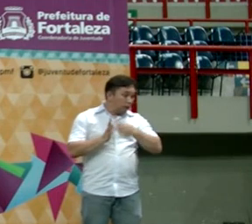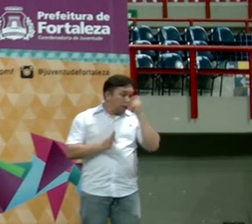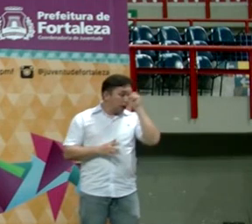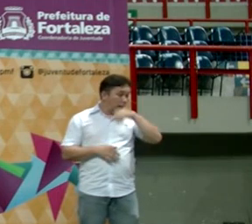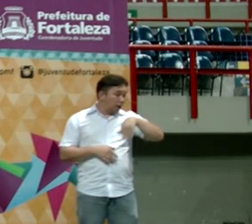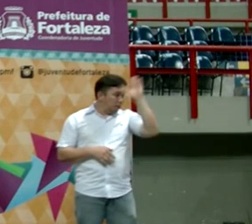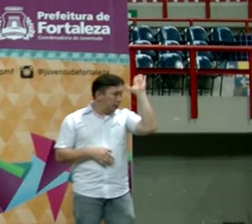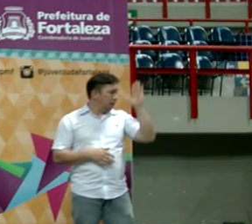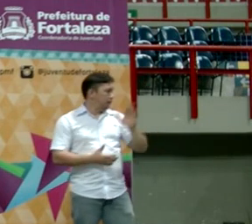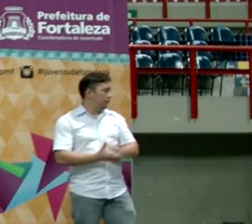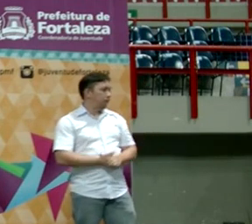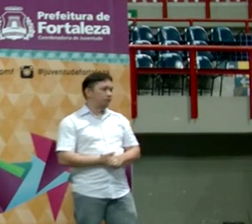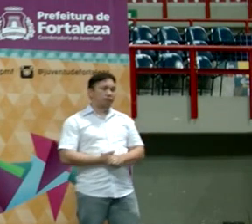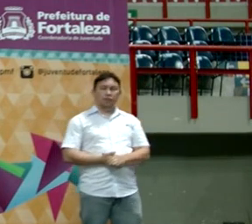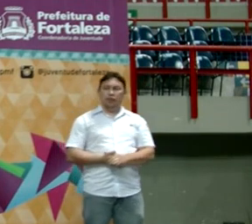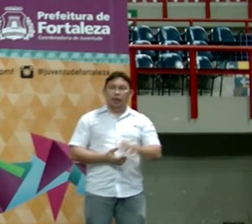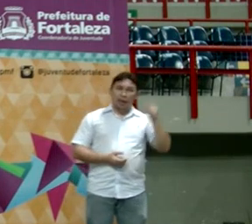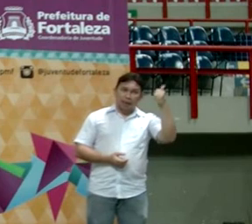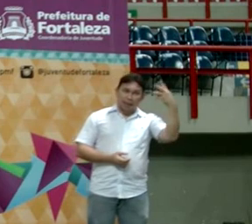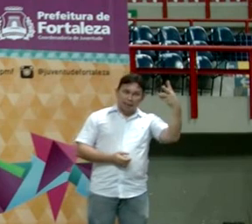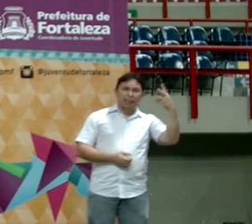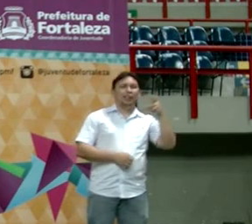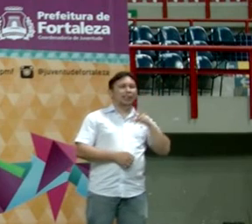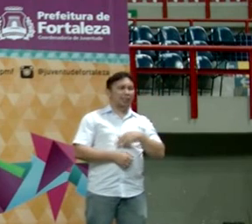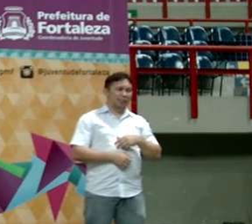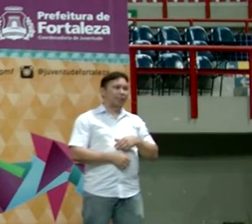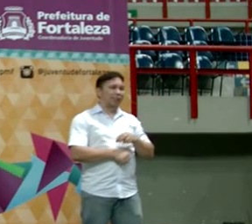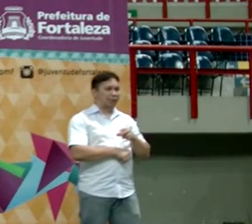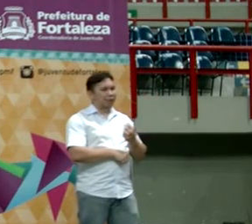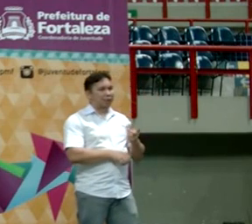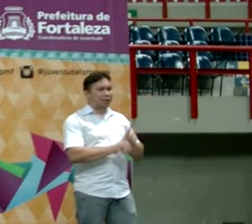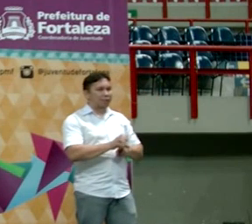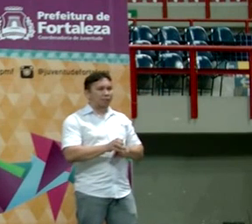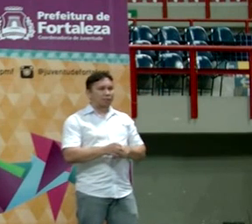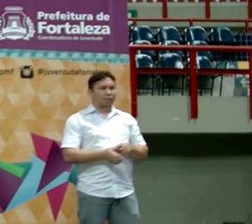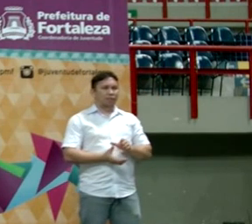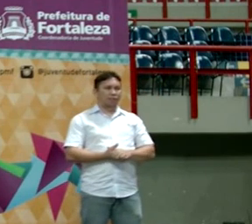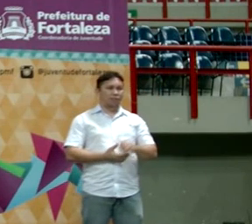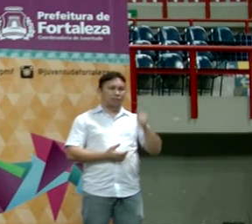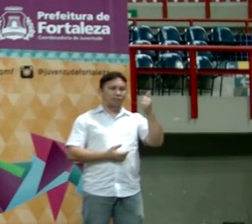fazer a 13 que eu estou devendo. Beleza?